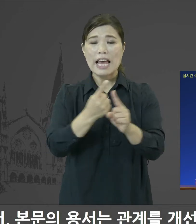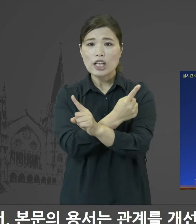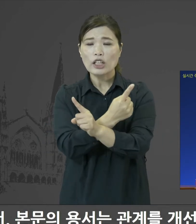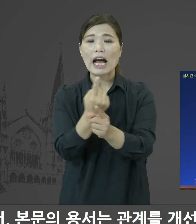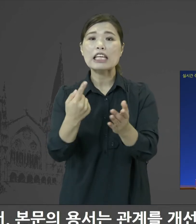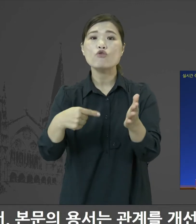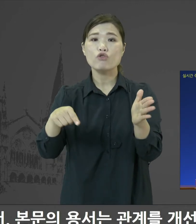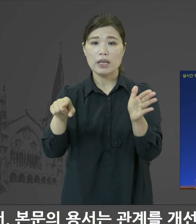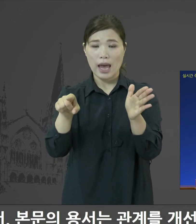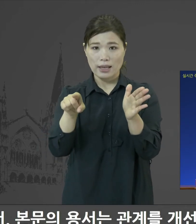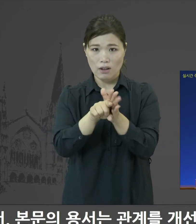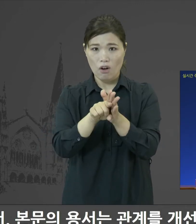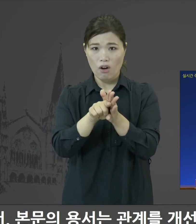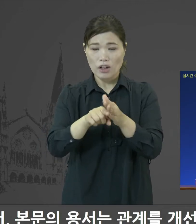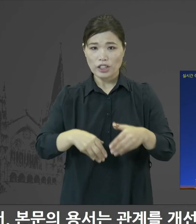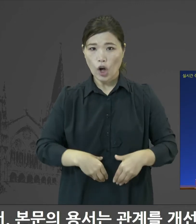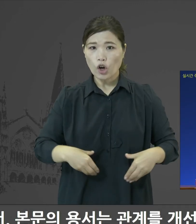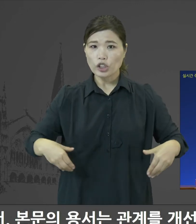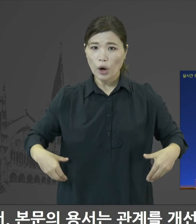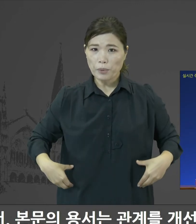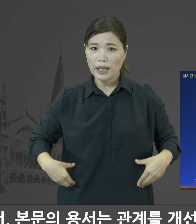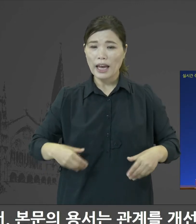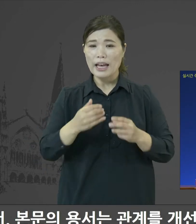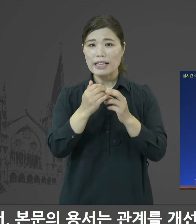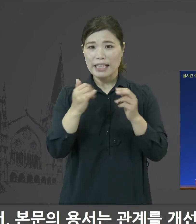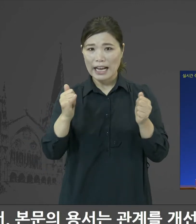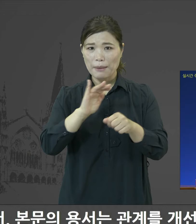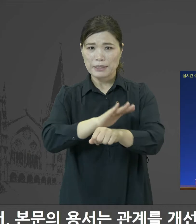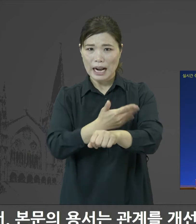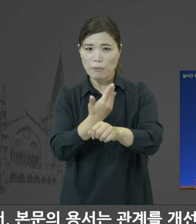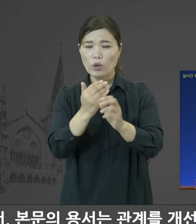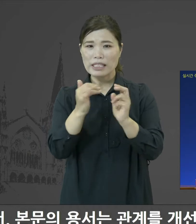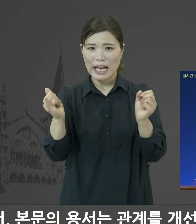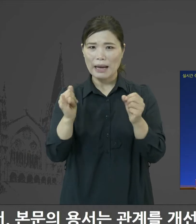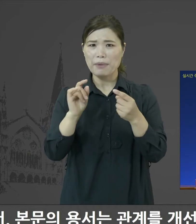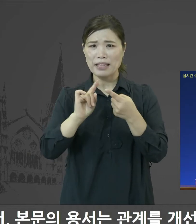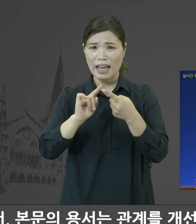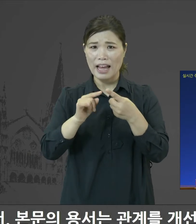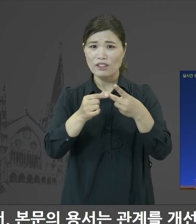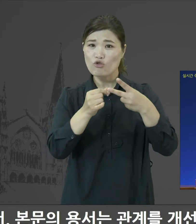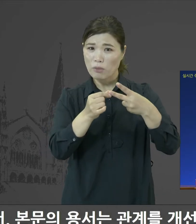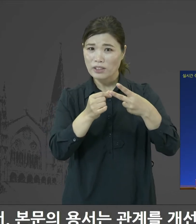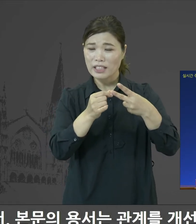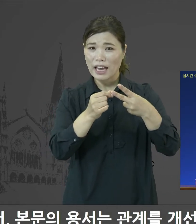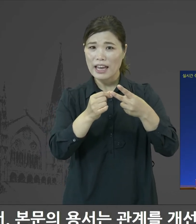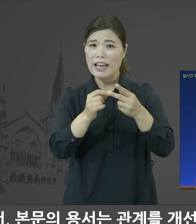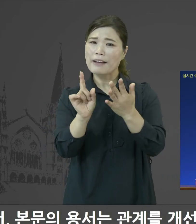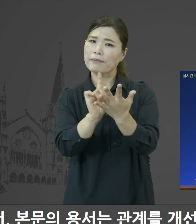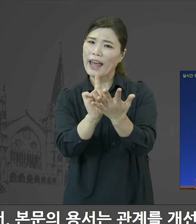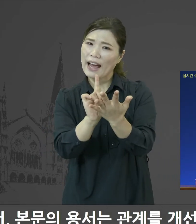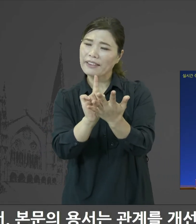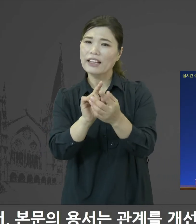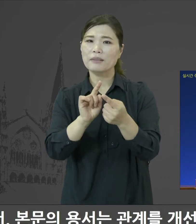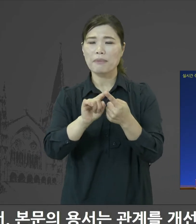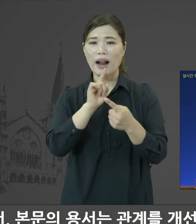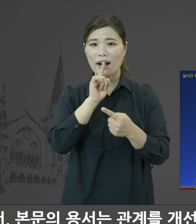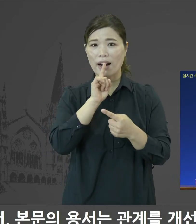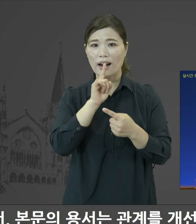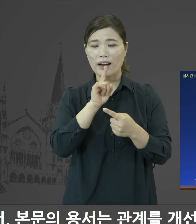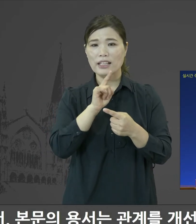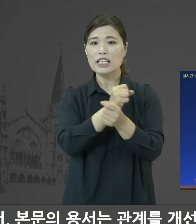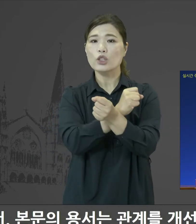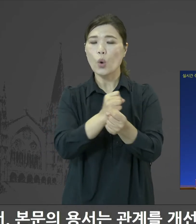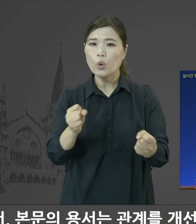것, 나에게 이 잘못한 사람들을 품어주고 은혜로 대해주는 이 사람의 이